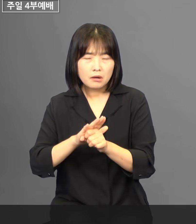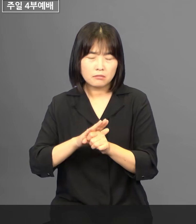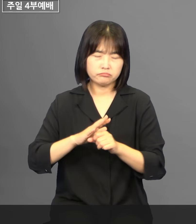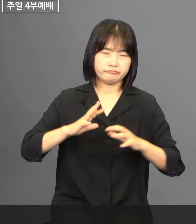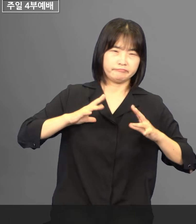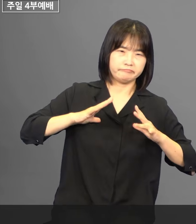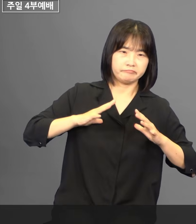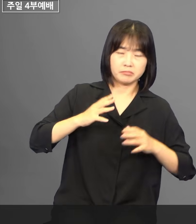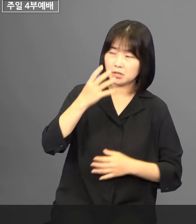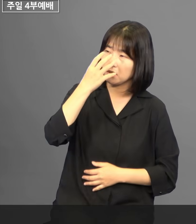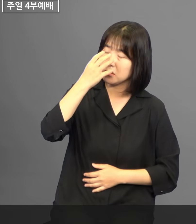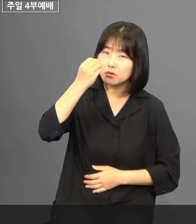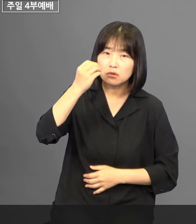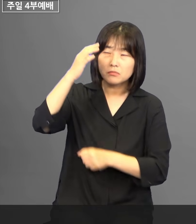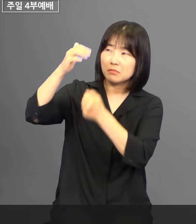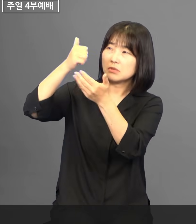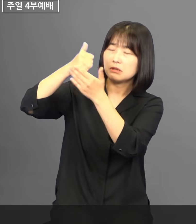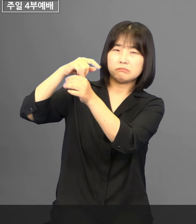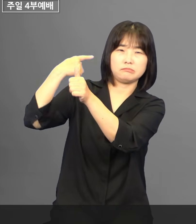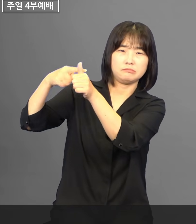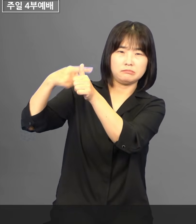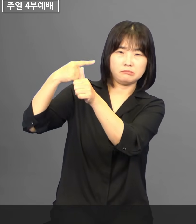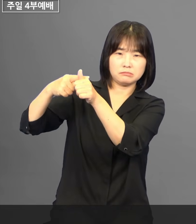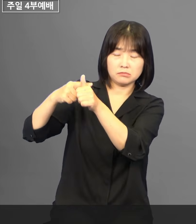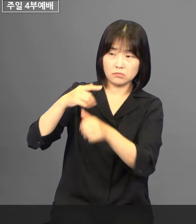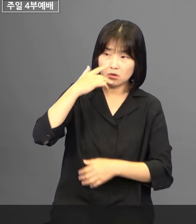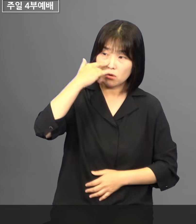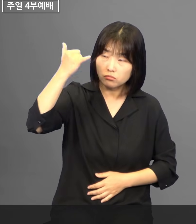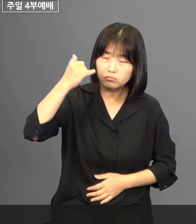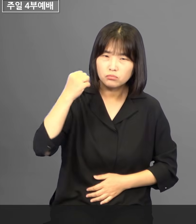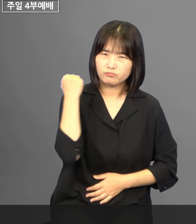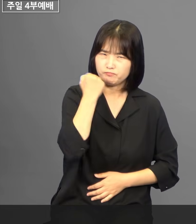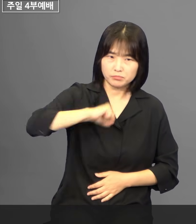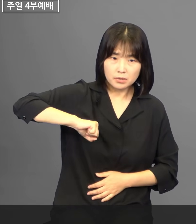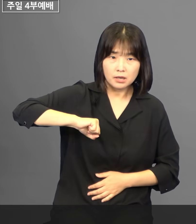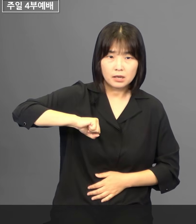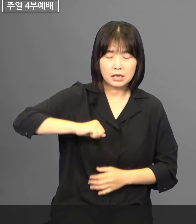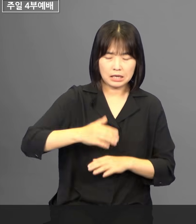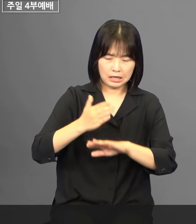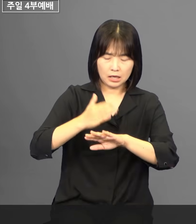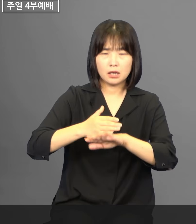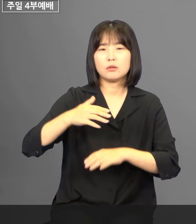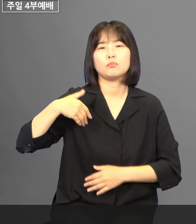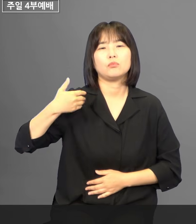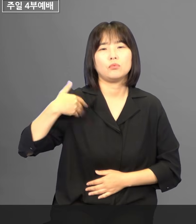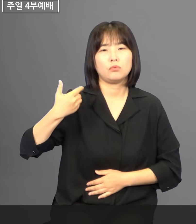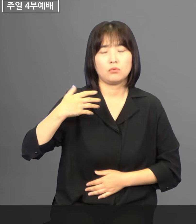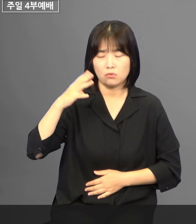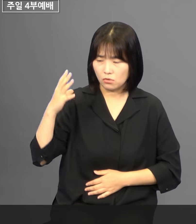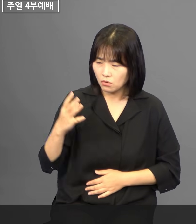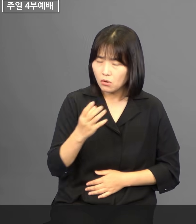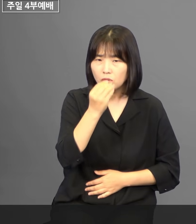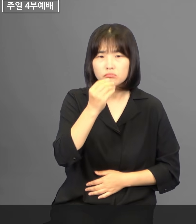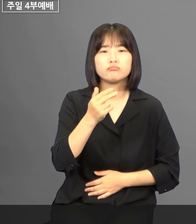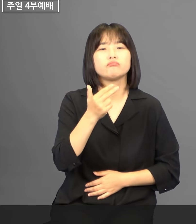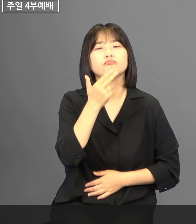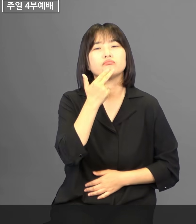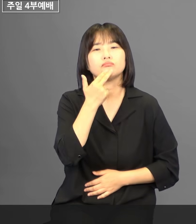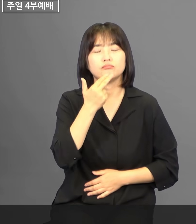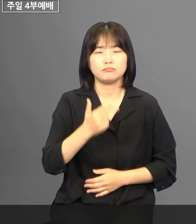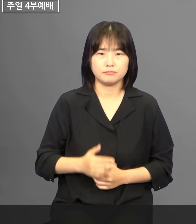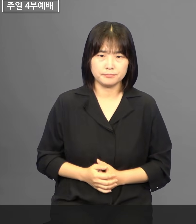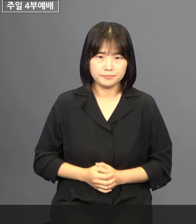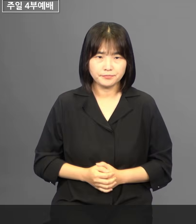돈을 사랑하며 뽐내며 교만하며 하나님을 모독하며 부모에게 순종하지 아니하며 감사할 줄